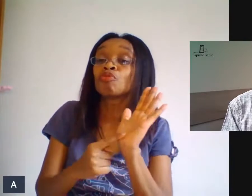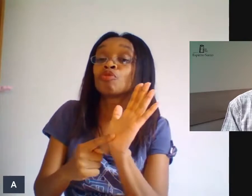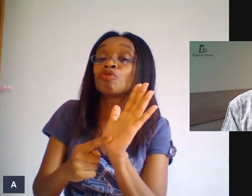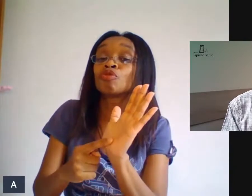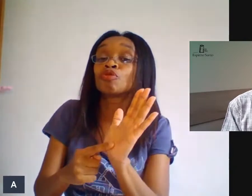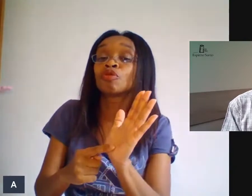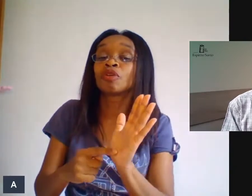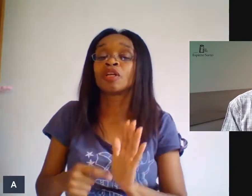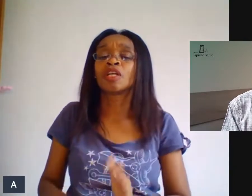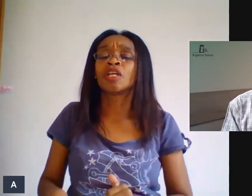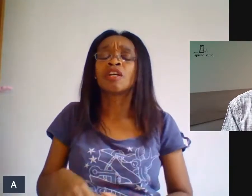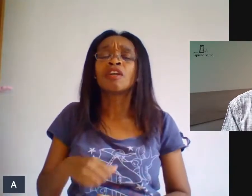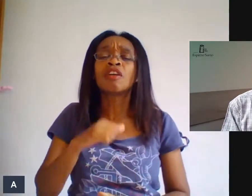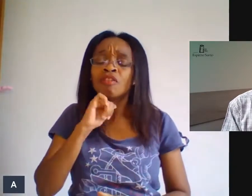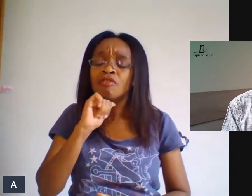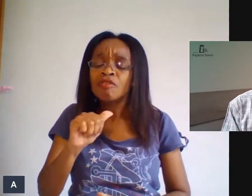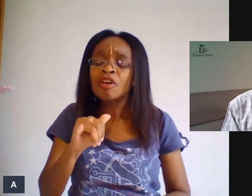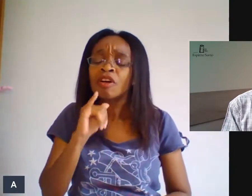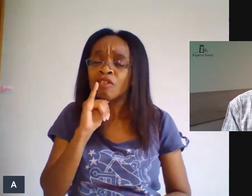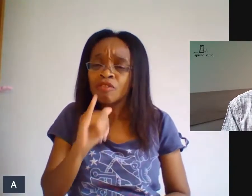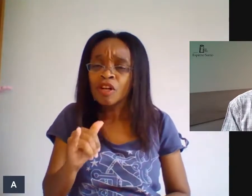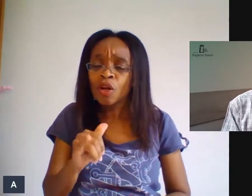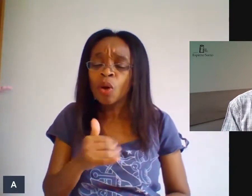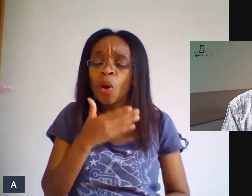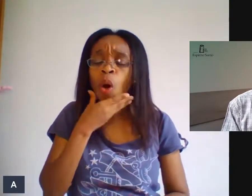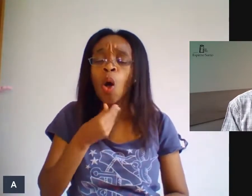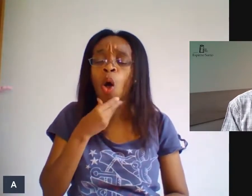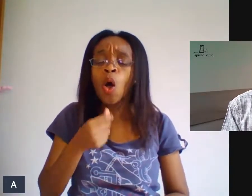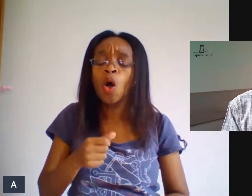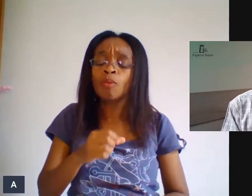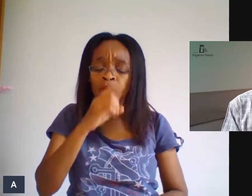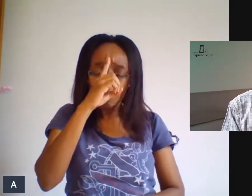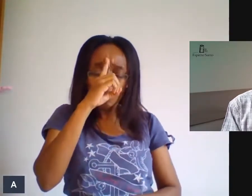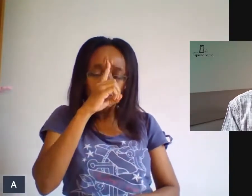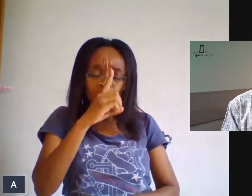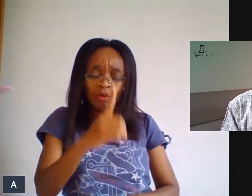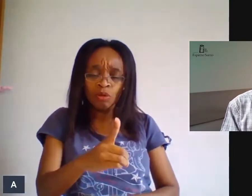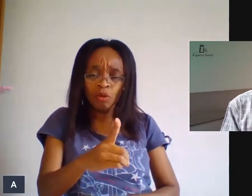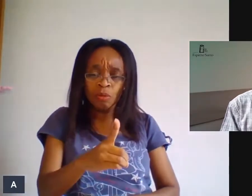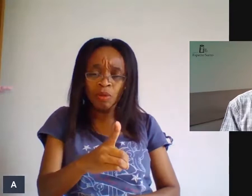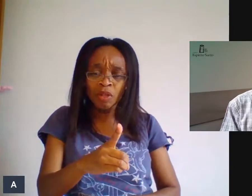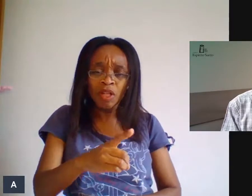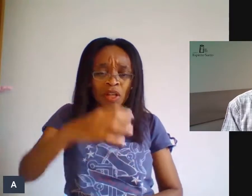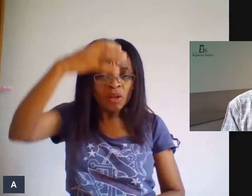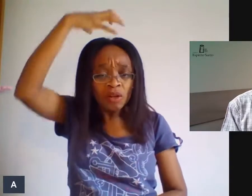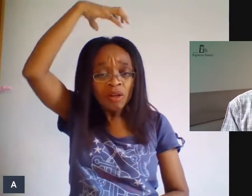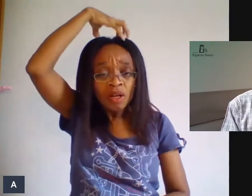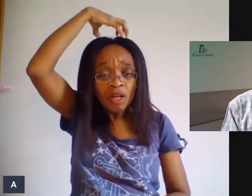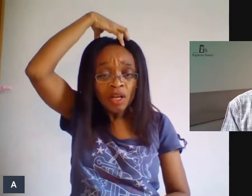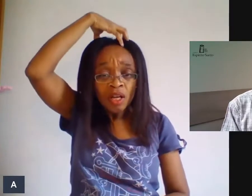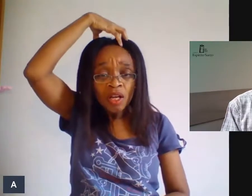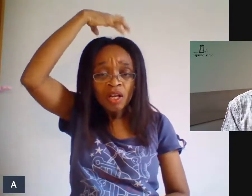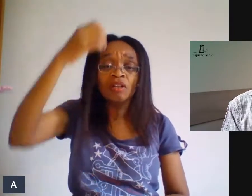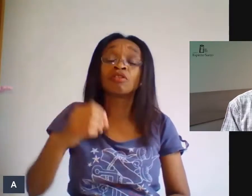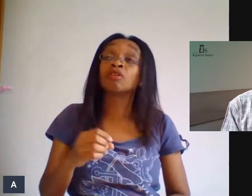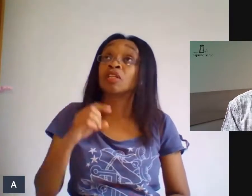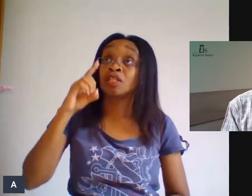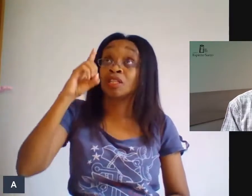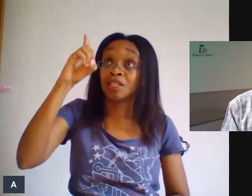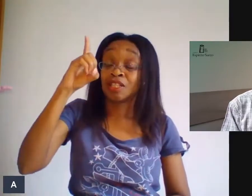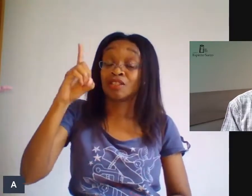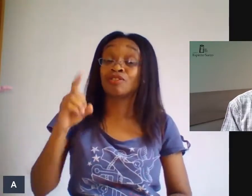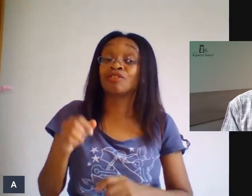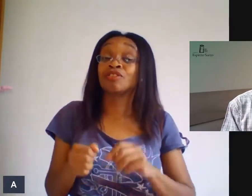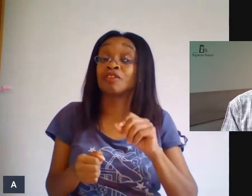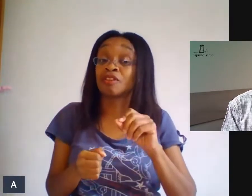o homem dominar, né? Dominar, quer dizer, reine sobre todas essas coisas. Tudo isso Deus criou e colocou